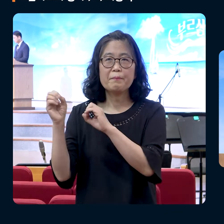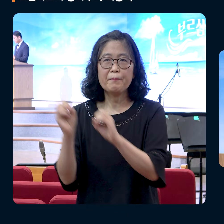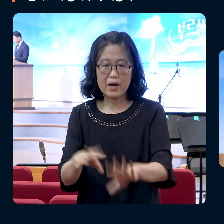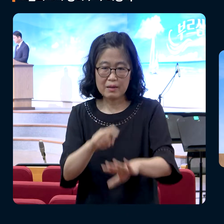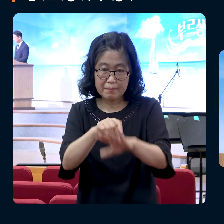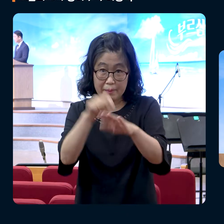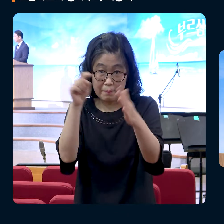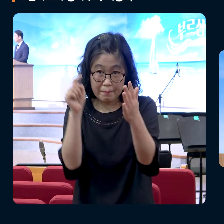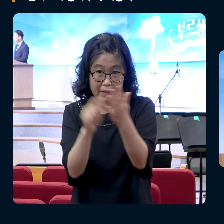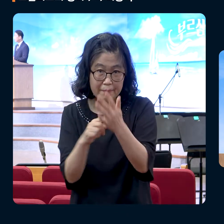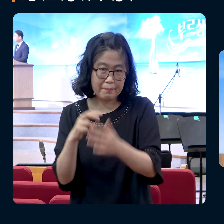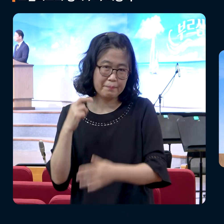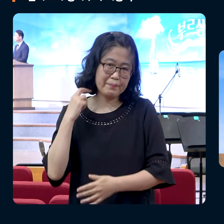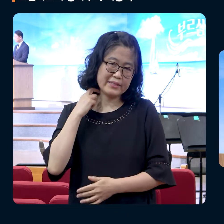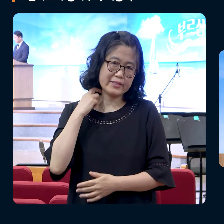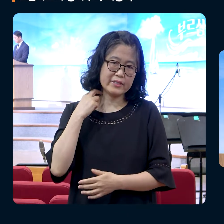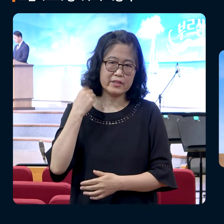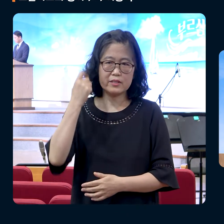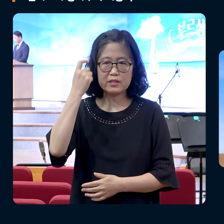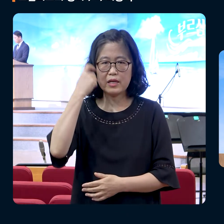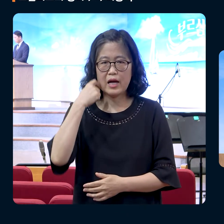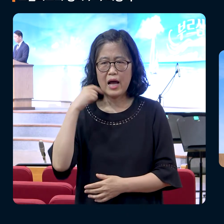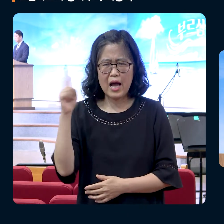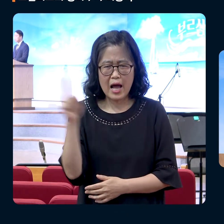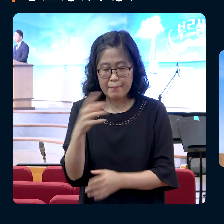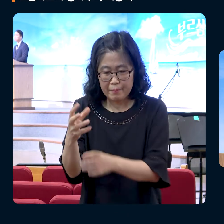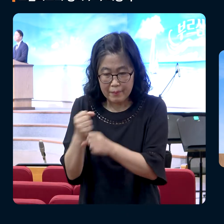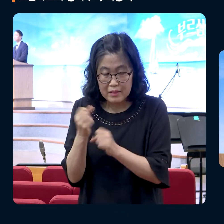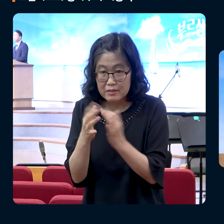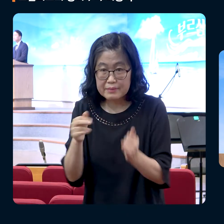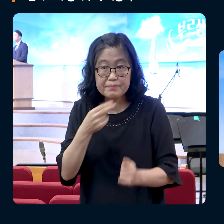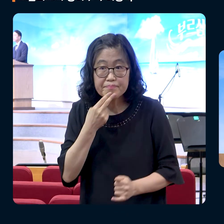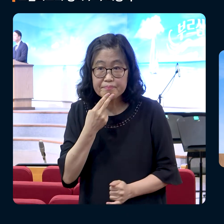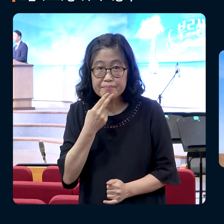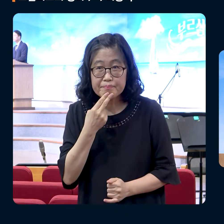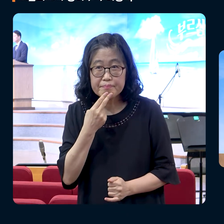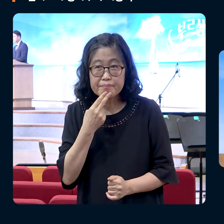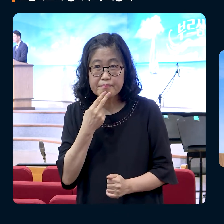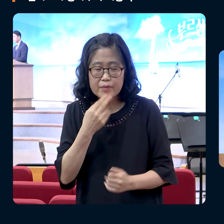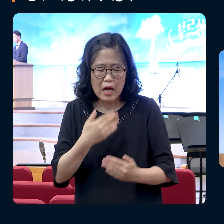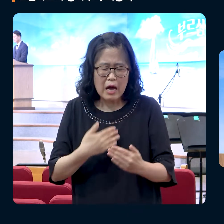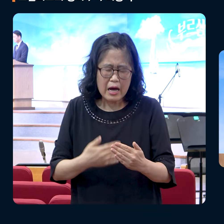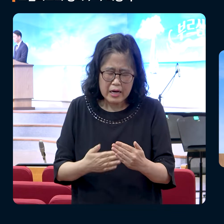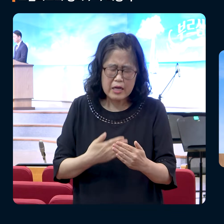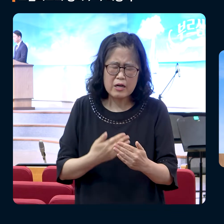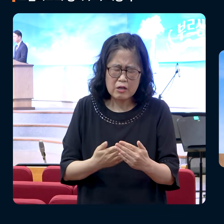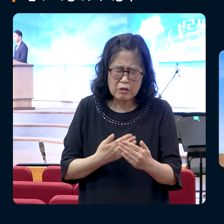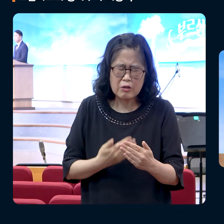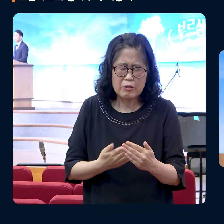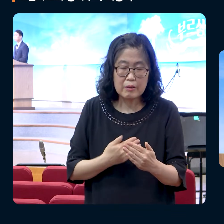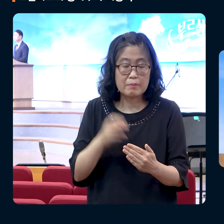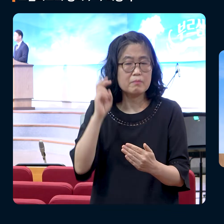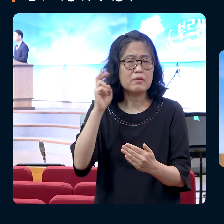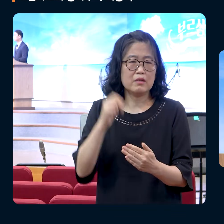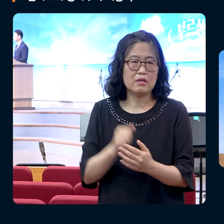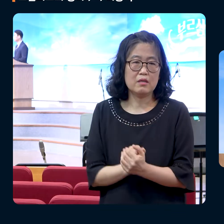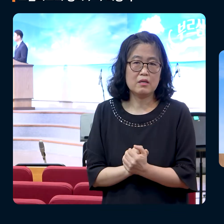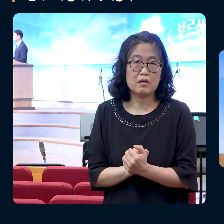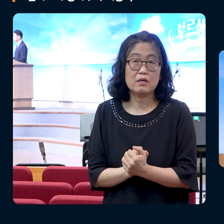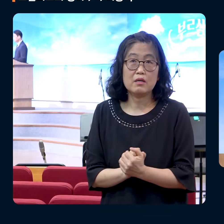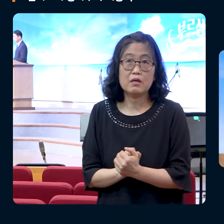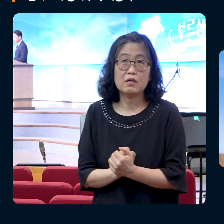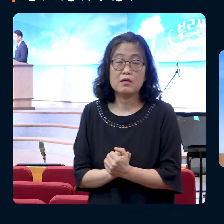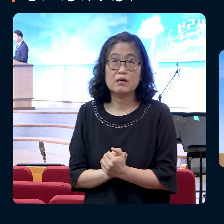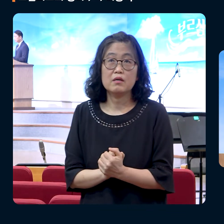마음, 배신감, 아무도 의지할 사람이 없고 얼마나 두려움 가운데 그는 지냈겠습니까? 여러분, 이런 생각을 할